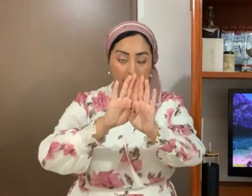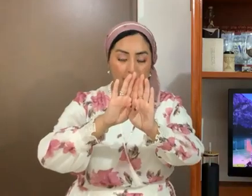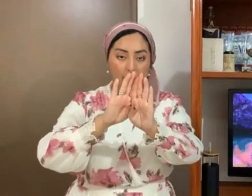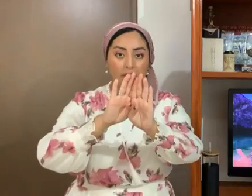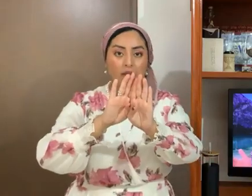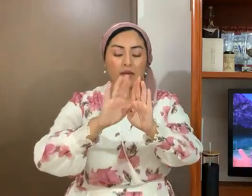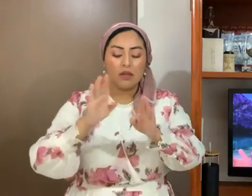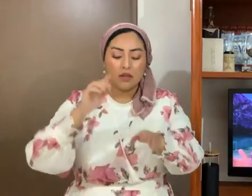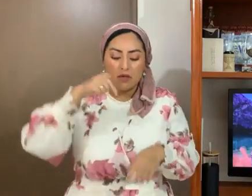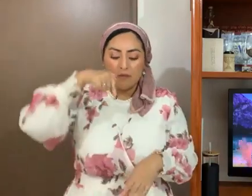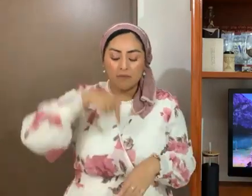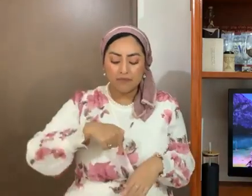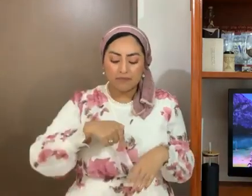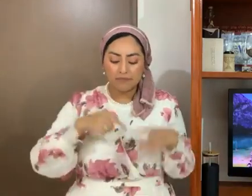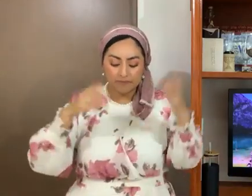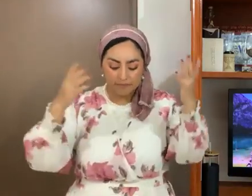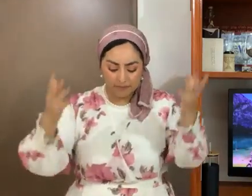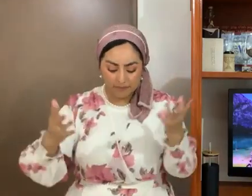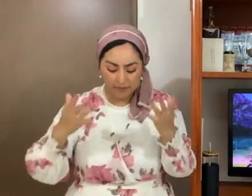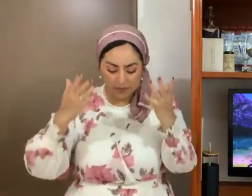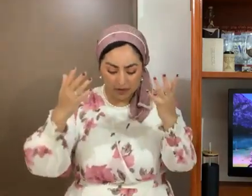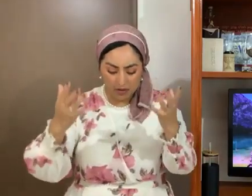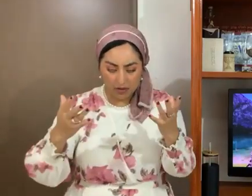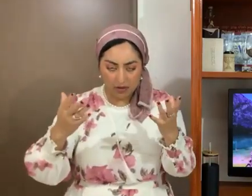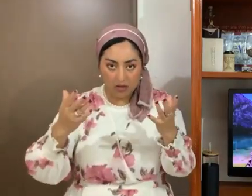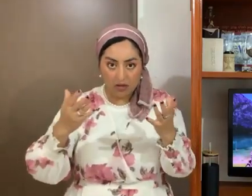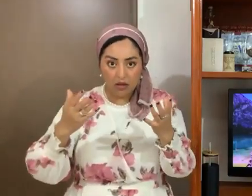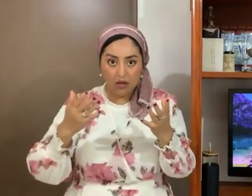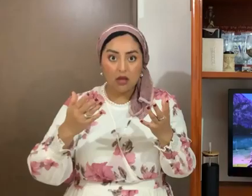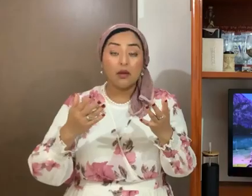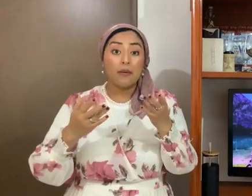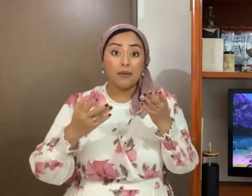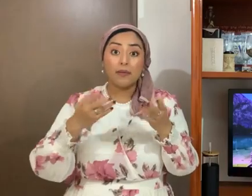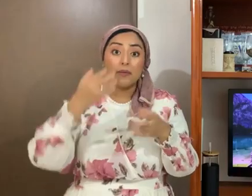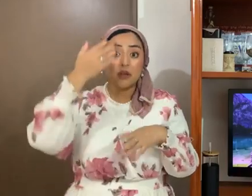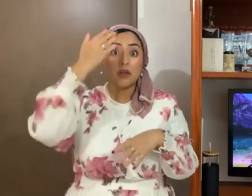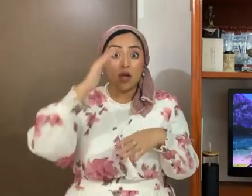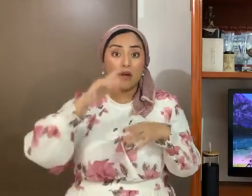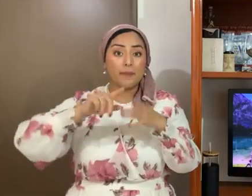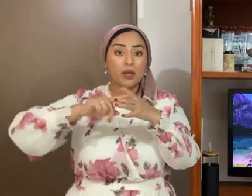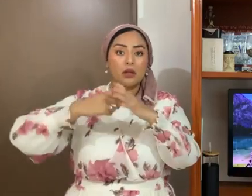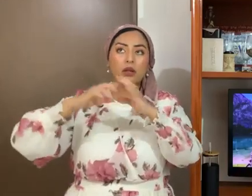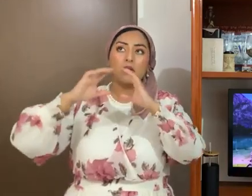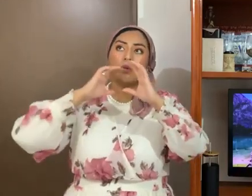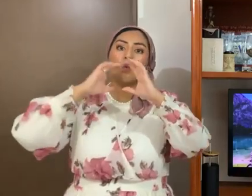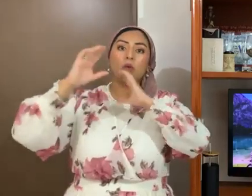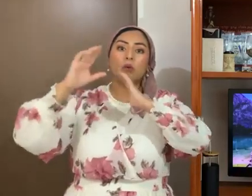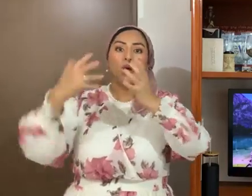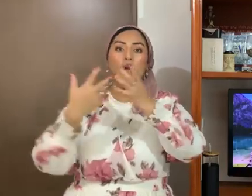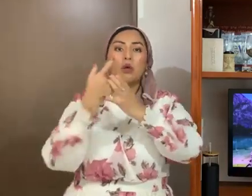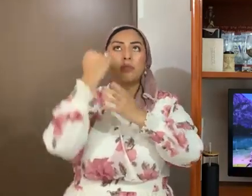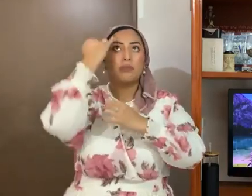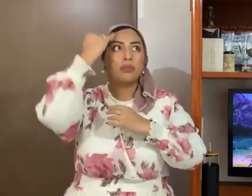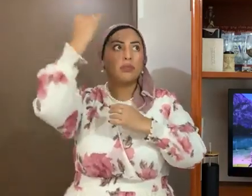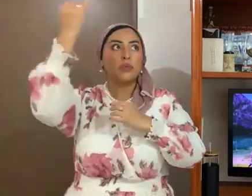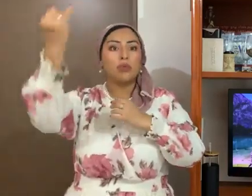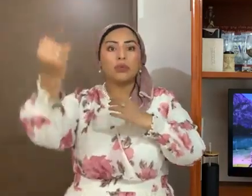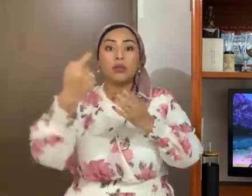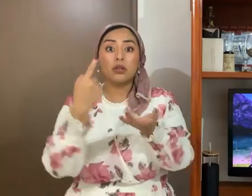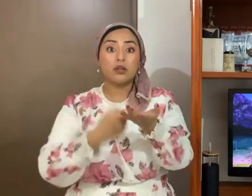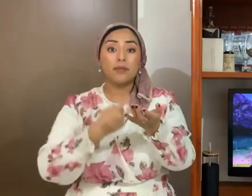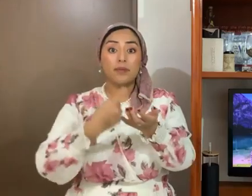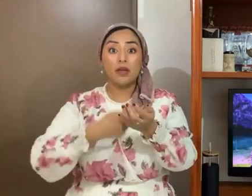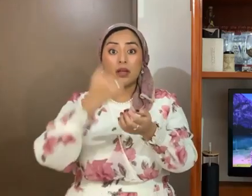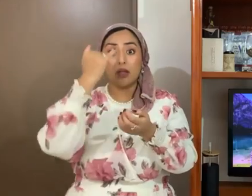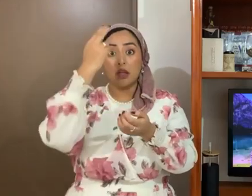tu puerta y te pones a orar. Y entonces así, apartados, el Eterno comienza a hablarnos. A veces también el Eterno nos permite